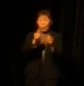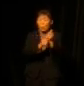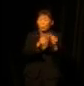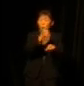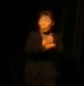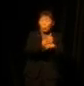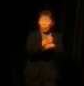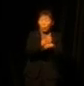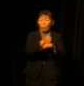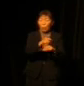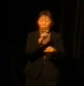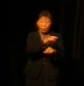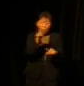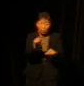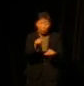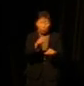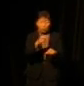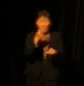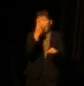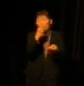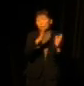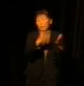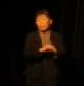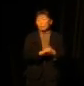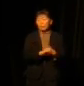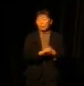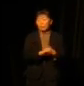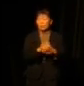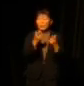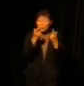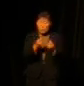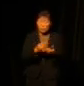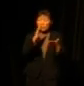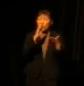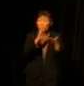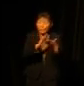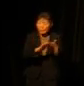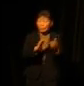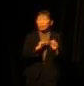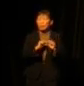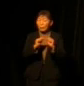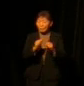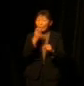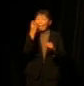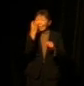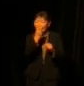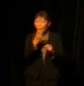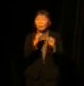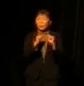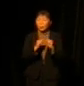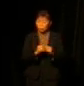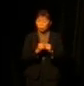でないんですよ。すぐそばに住んでないんです。一番近くに住んでるのは町内会の役の方ですよね。あとは市職員の方が近いって